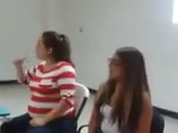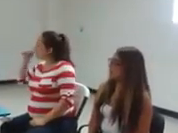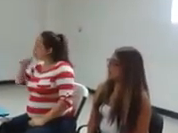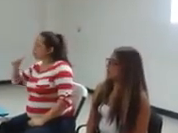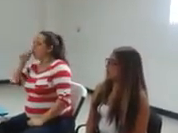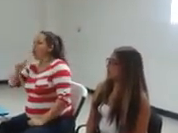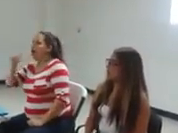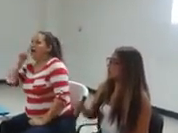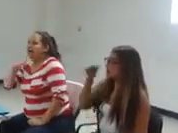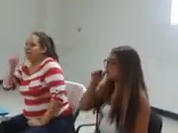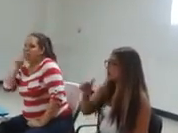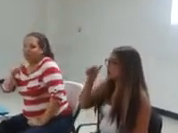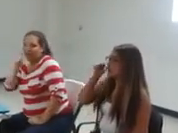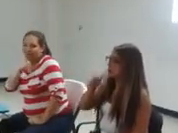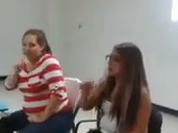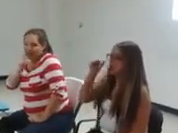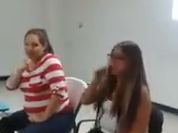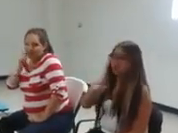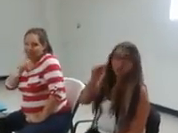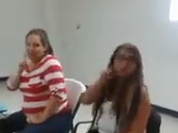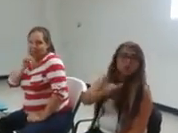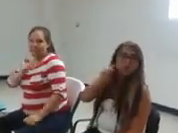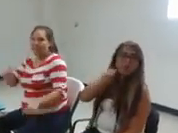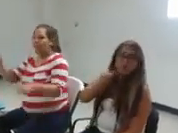segundo a segundo. Hacemos siempre, siempre, siempre.